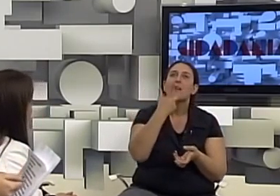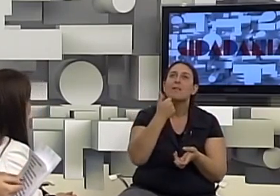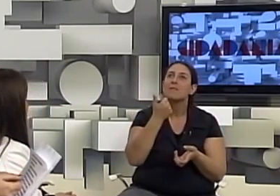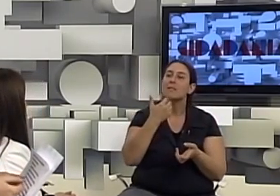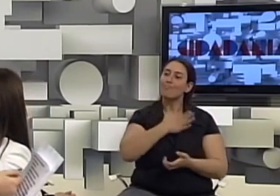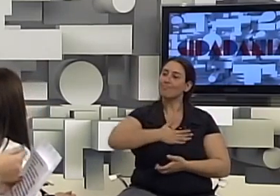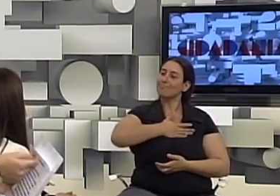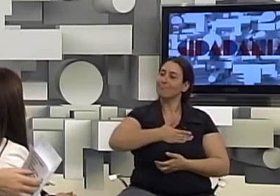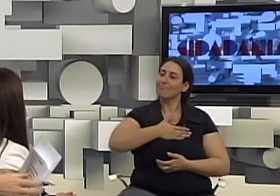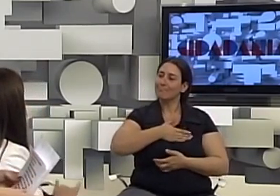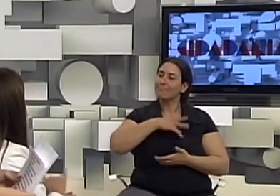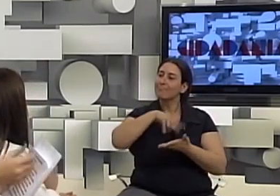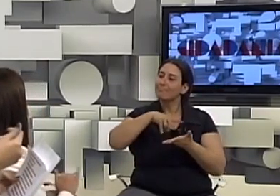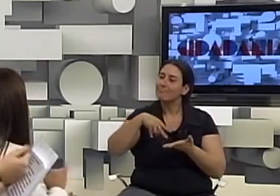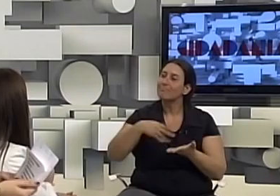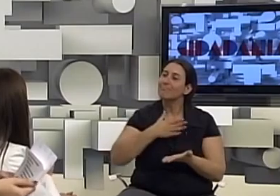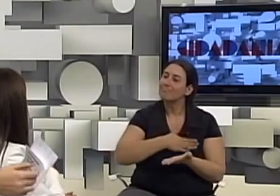que elas possam